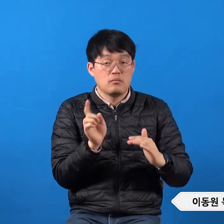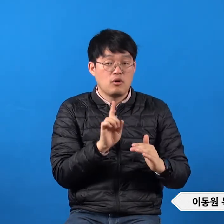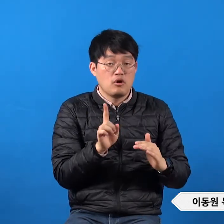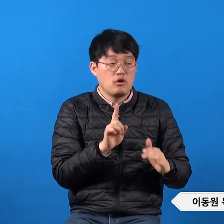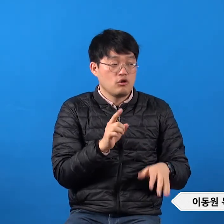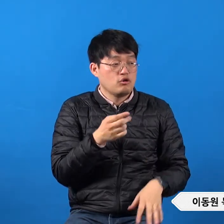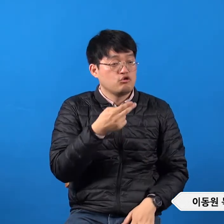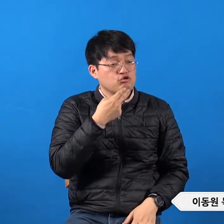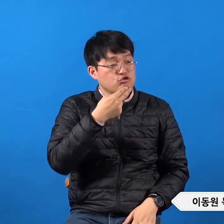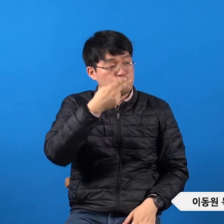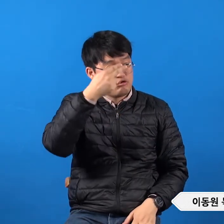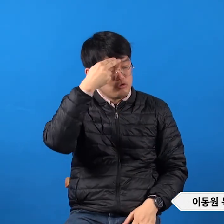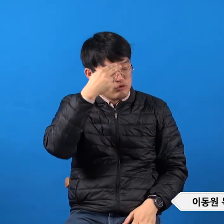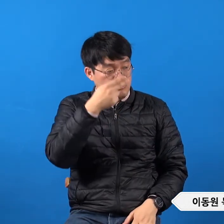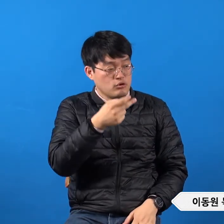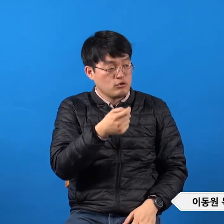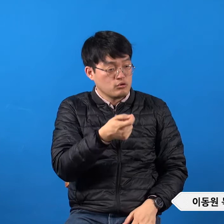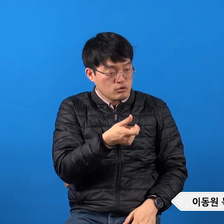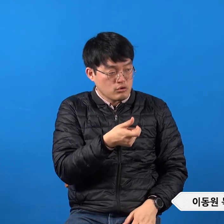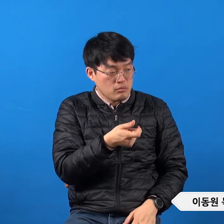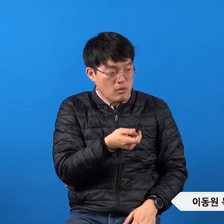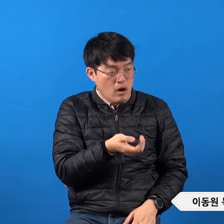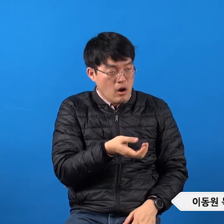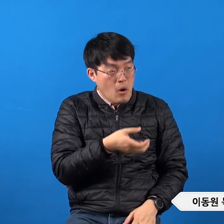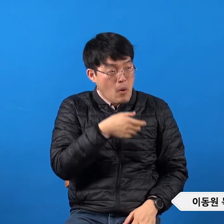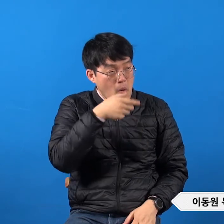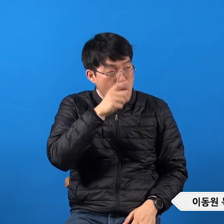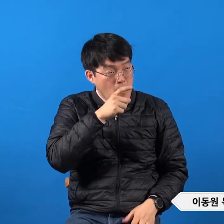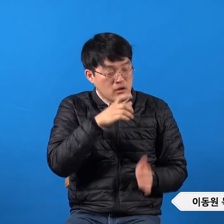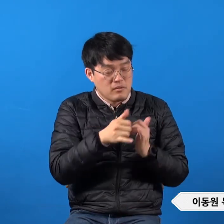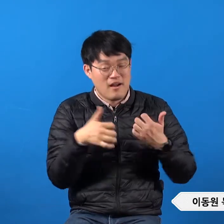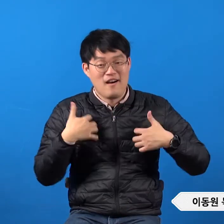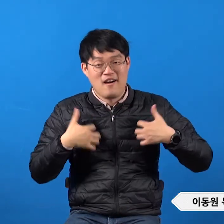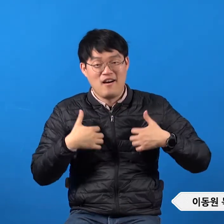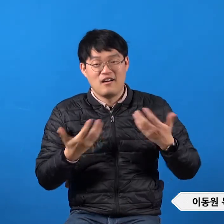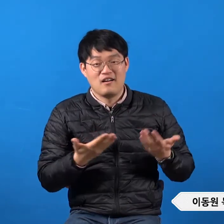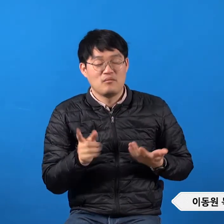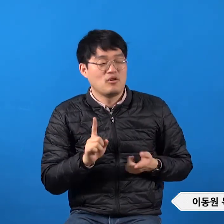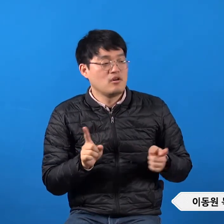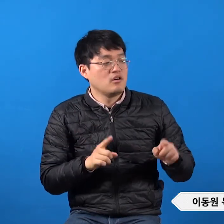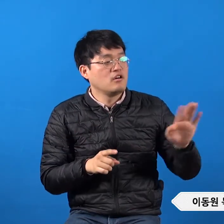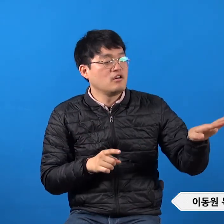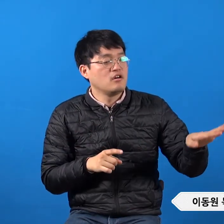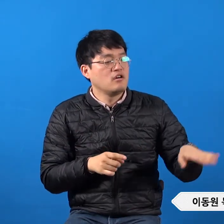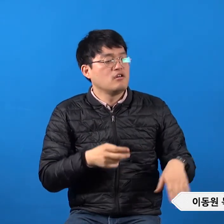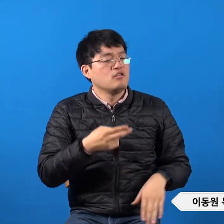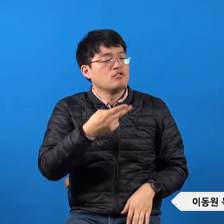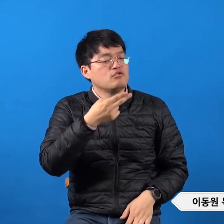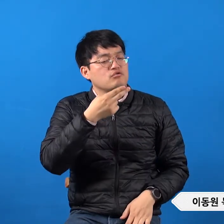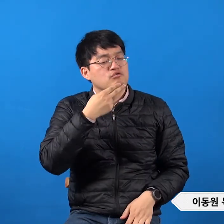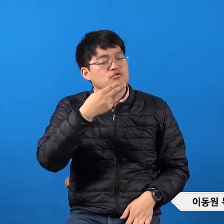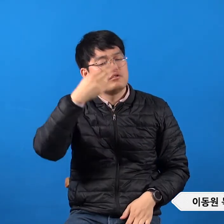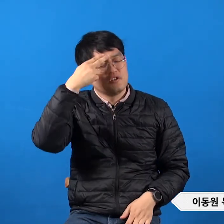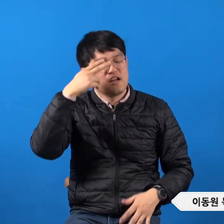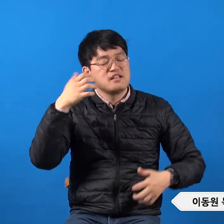등장하죠. 이것은 술을 조금 드는 사람들에게는 복음이죠. 이런 거. 술을 즐기지 아니하는